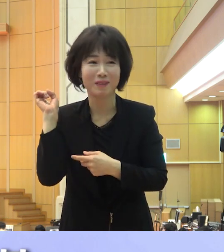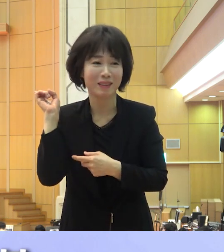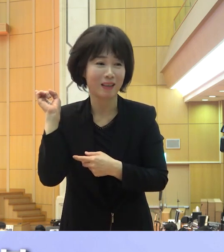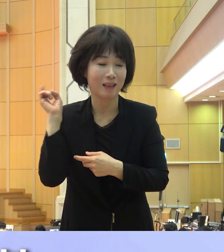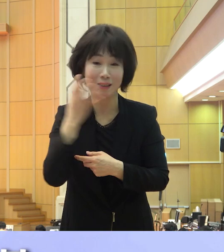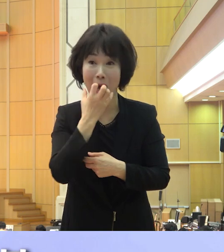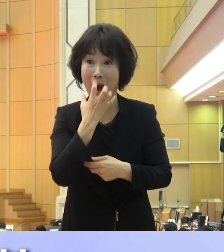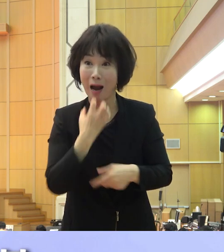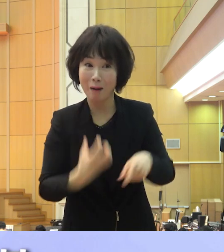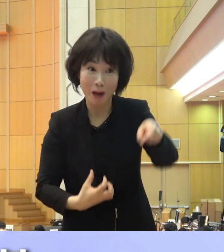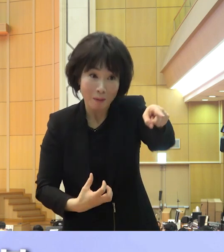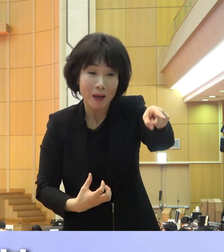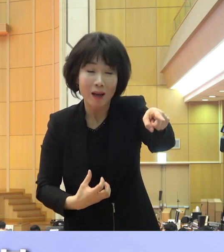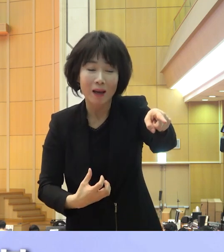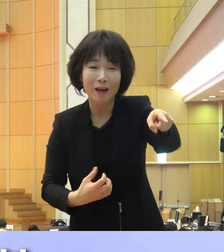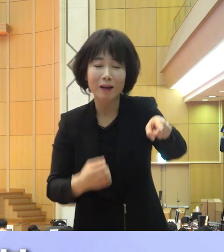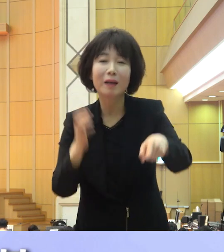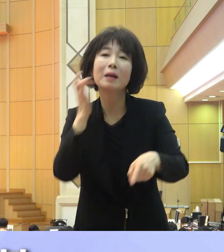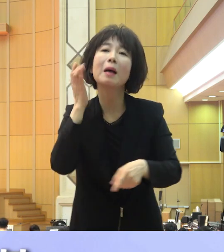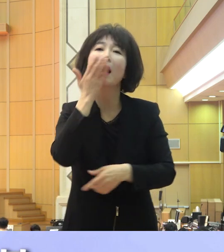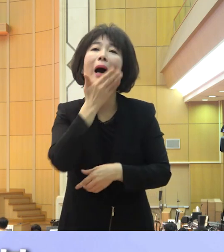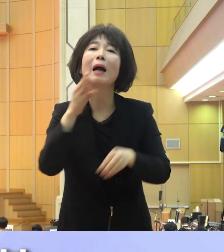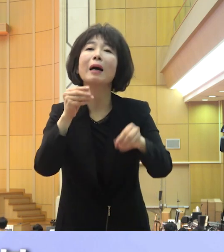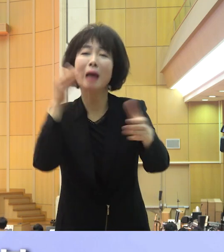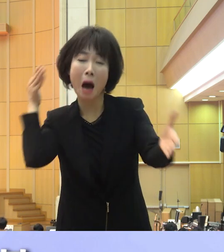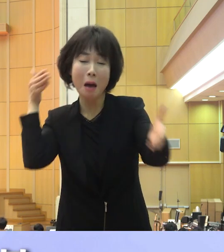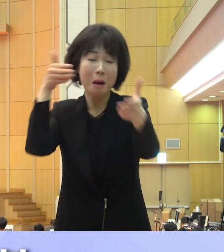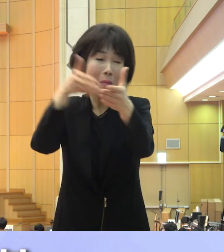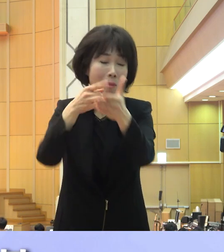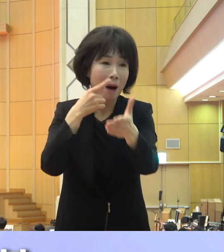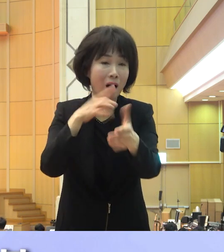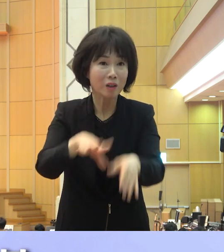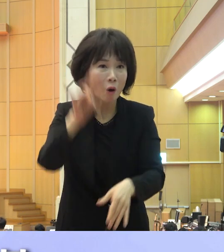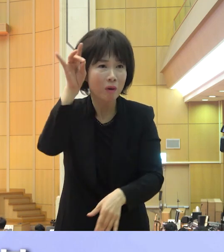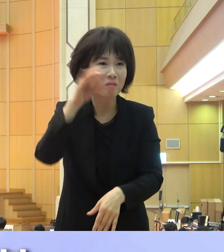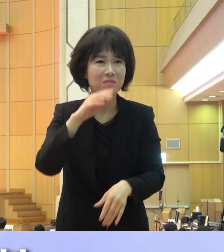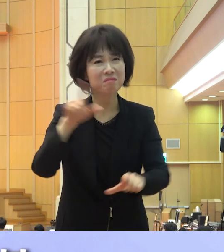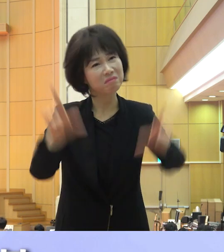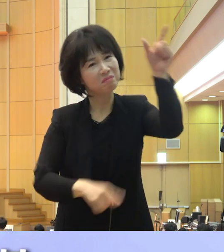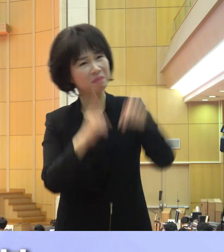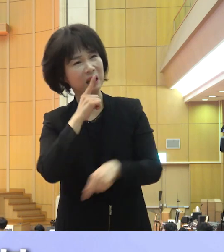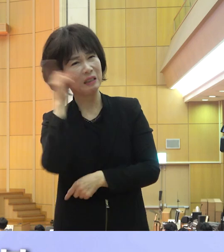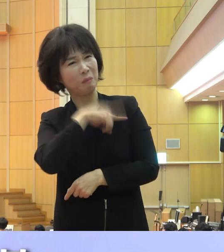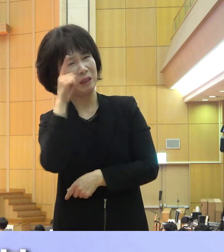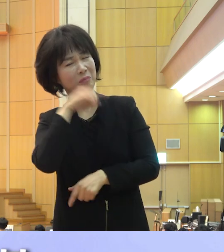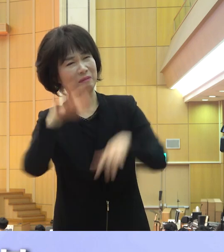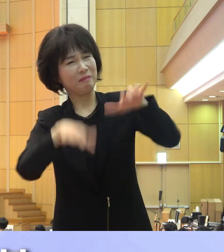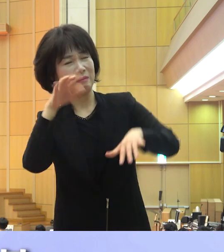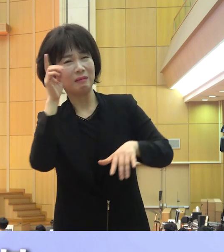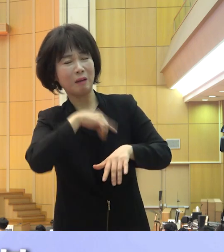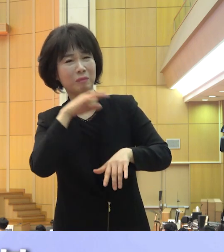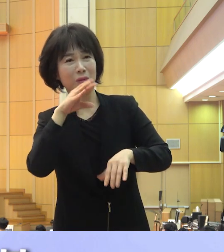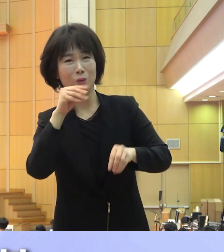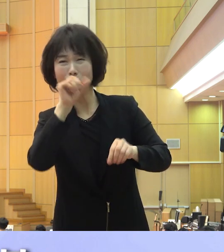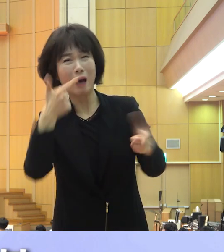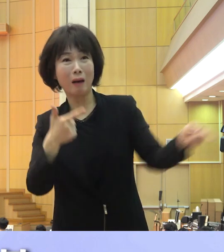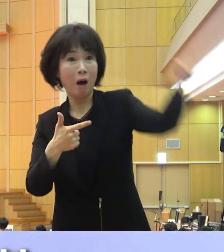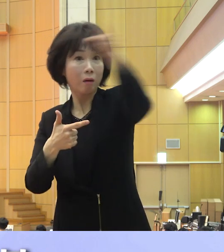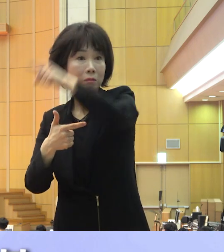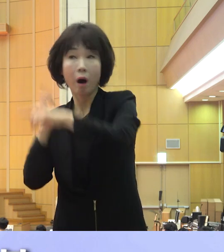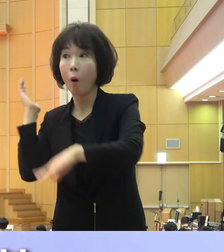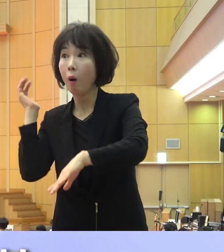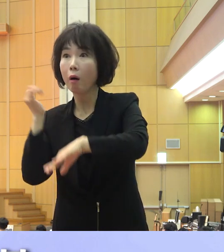축복의 땅이 되었단 말이에요. 가나안 땅이. 지금으로 말하면 저 예루살렘입니다. 예루살렘. 성지